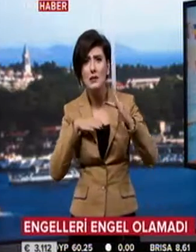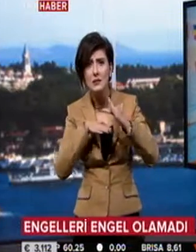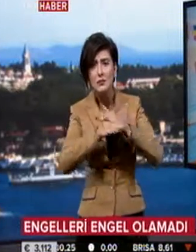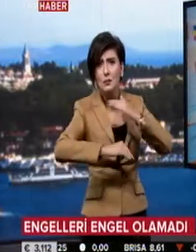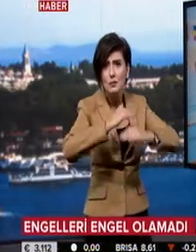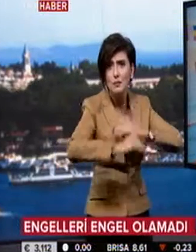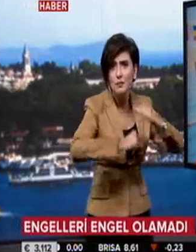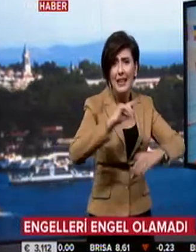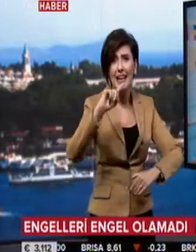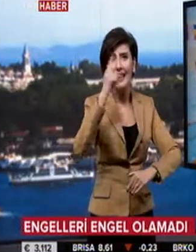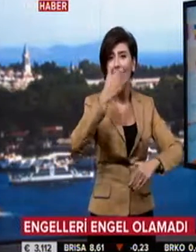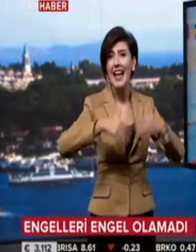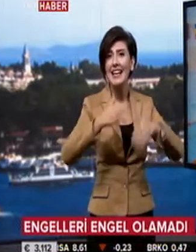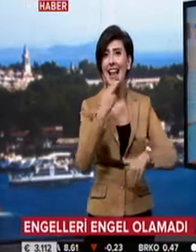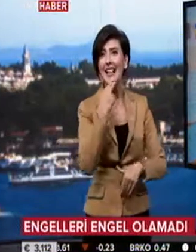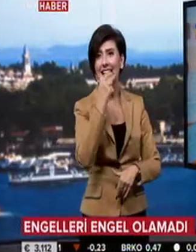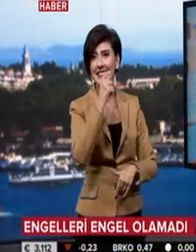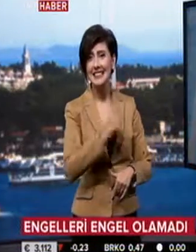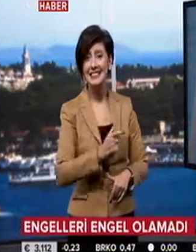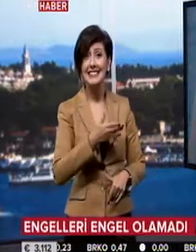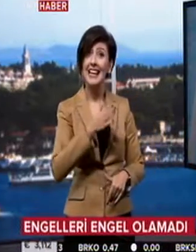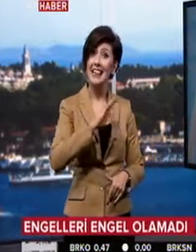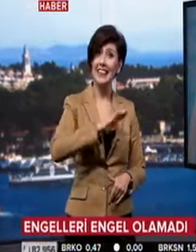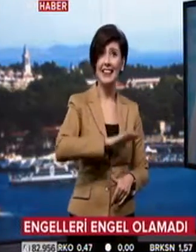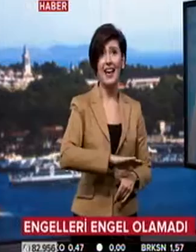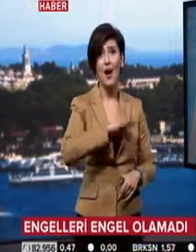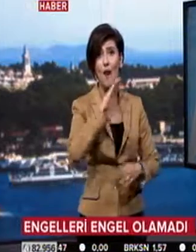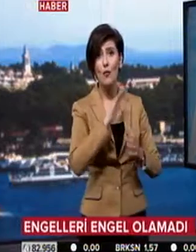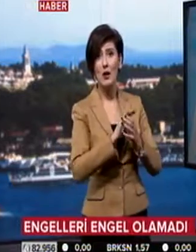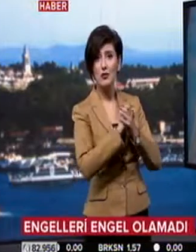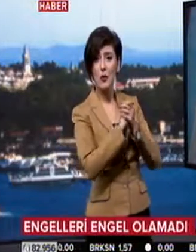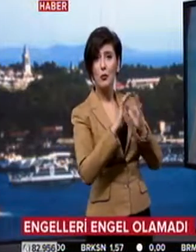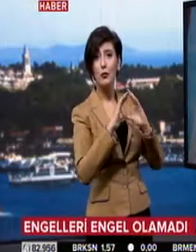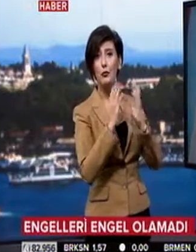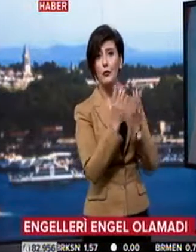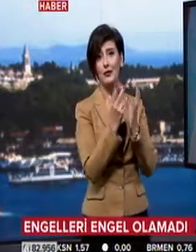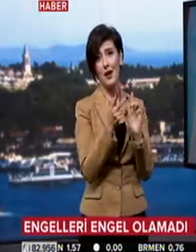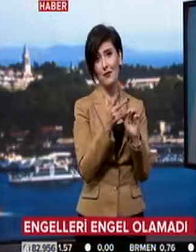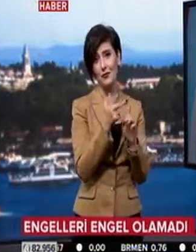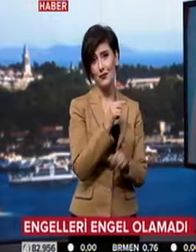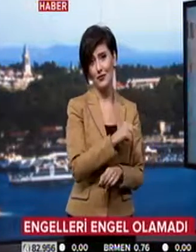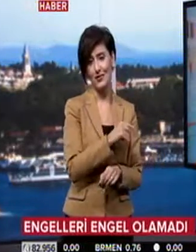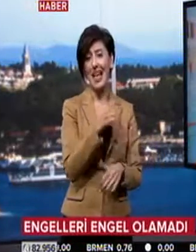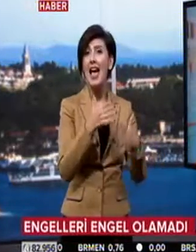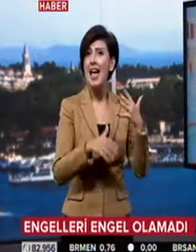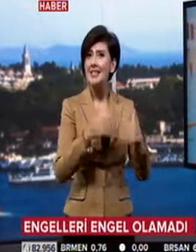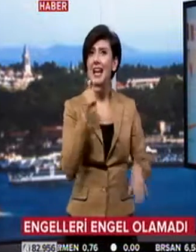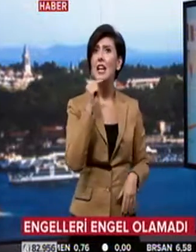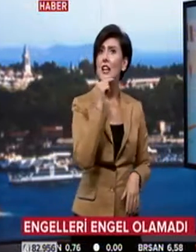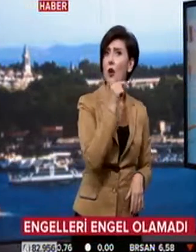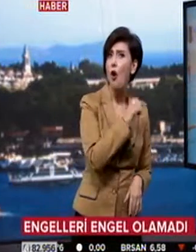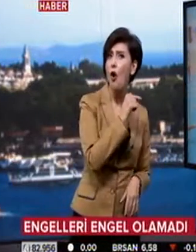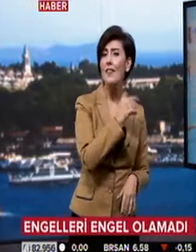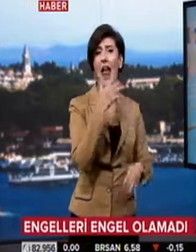yüzerek geçen ilk engelli kız. Diğeri ise Avrupa şampiyonu ve dünya üçüncüsü.